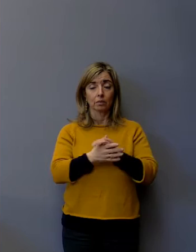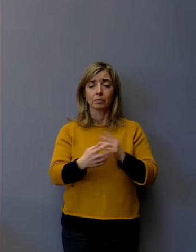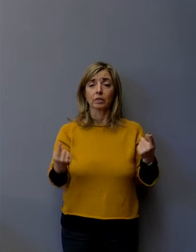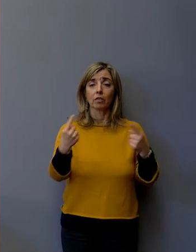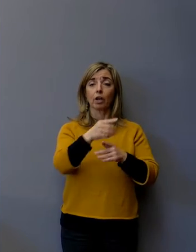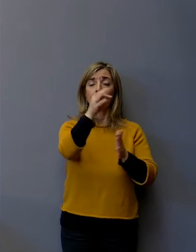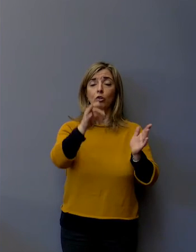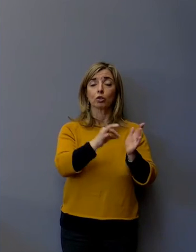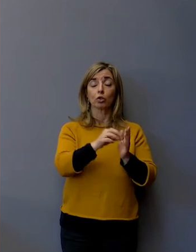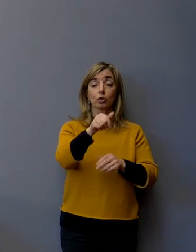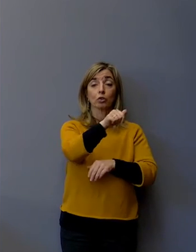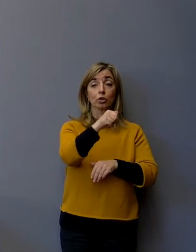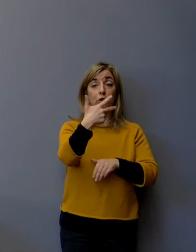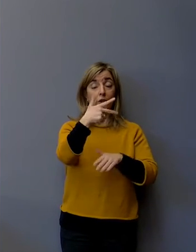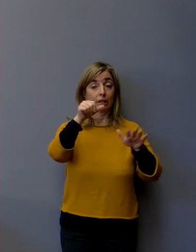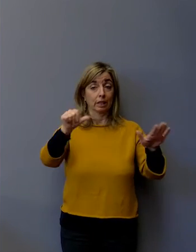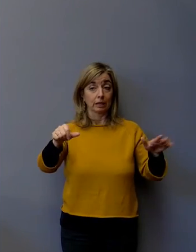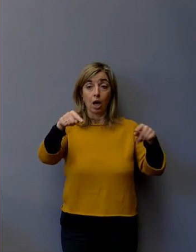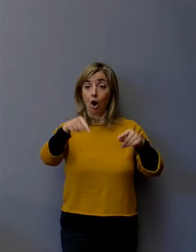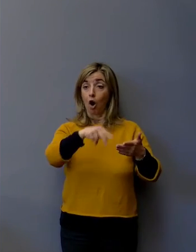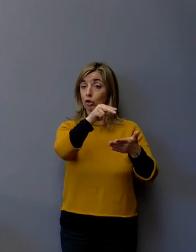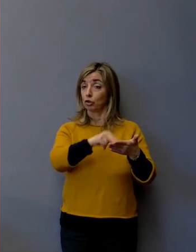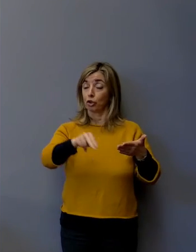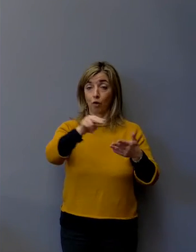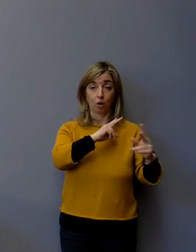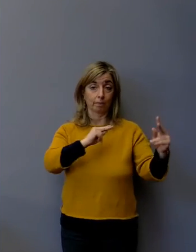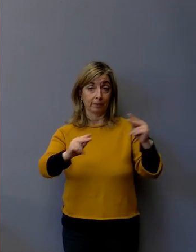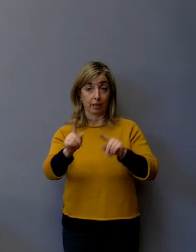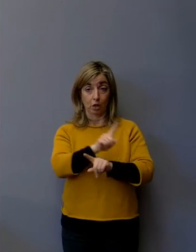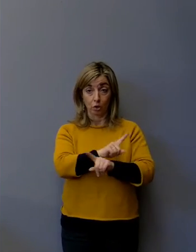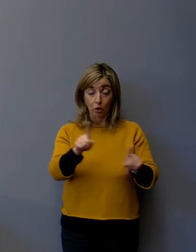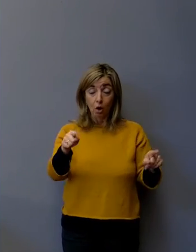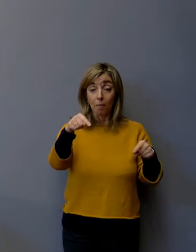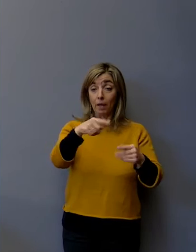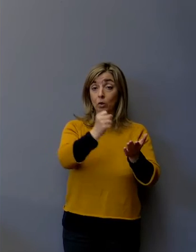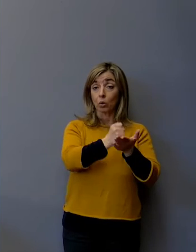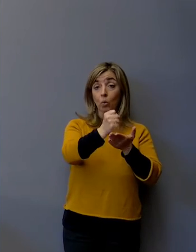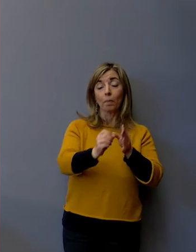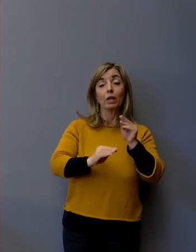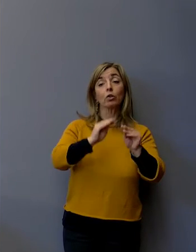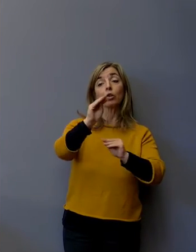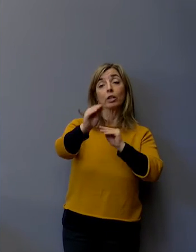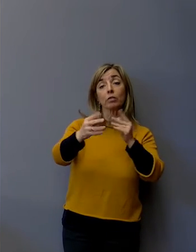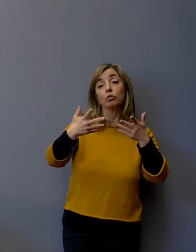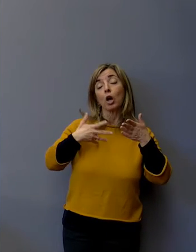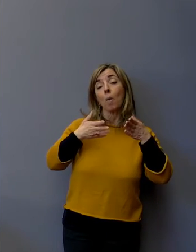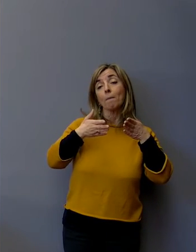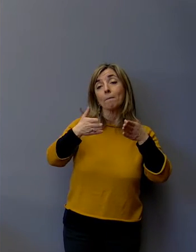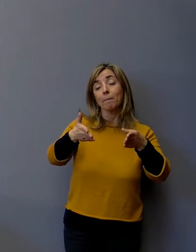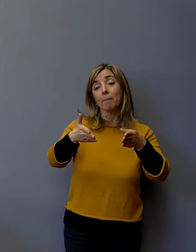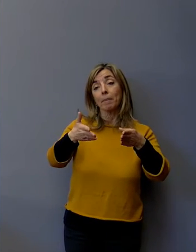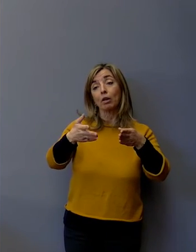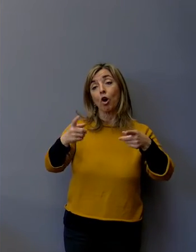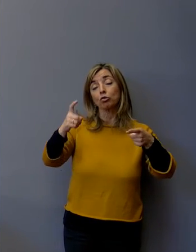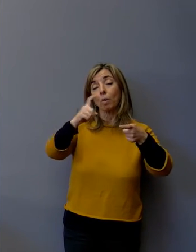non lo discuteremo non lo voteremo oggi in questo documento noi chiedevamo che ci fosse coinvolgimento e un percorso partecipato con con i municipi per